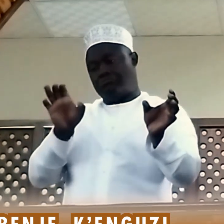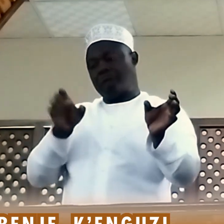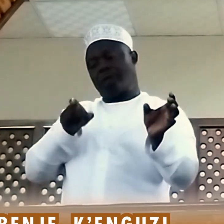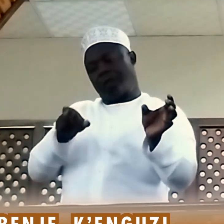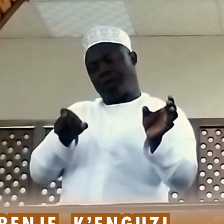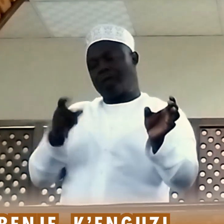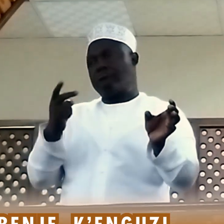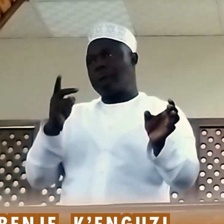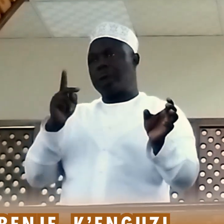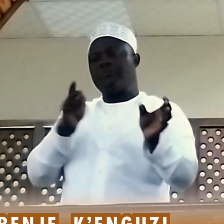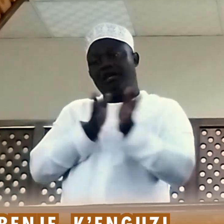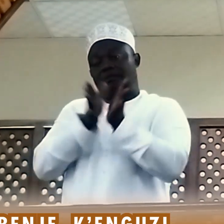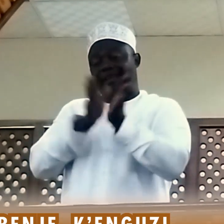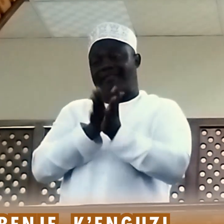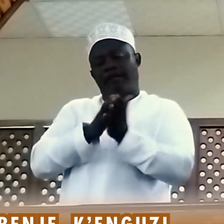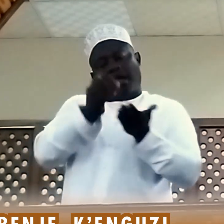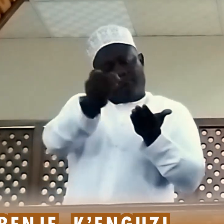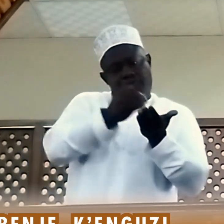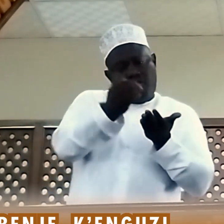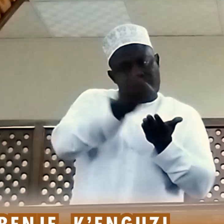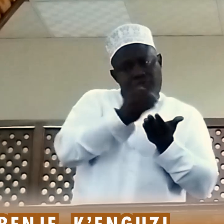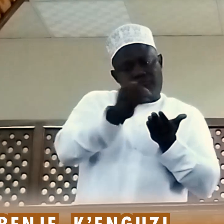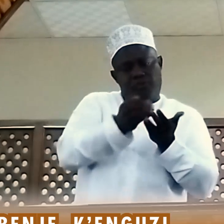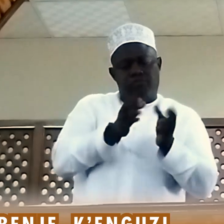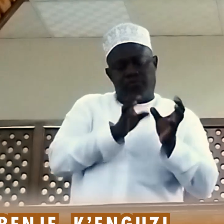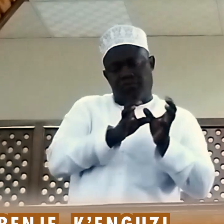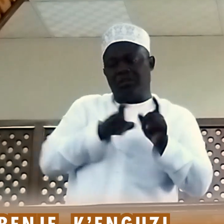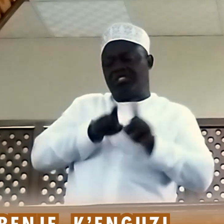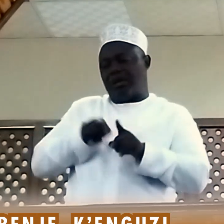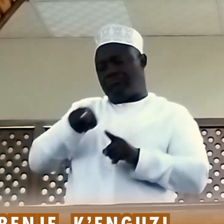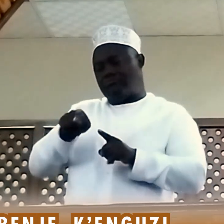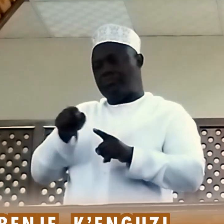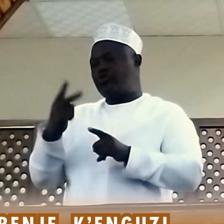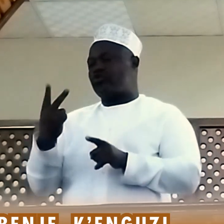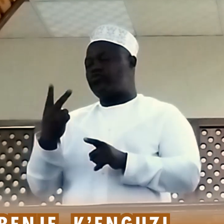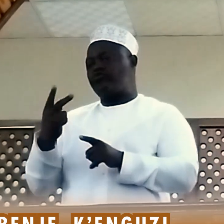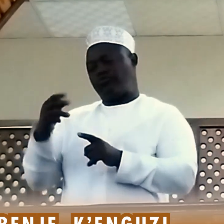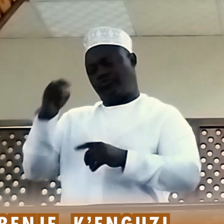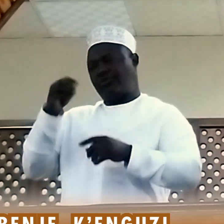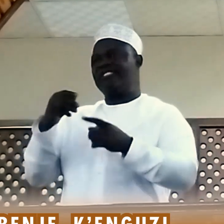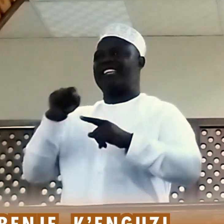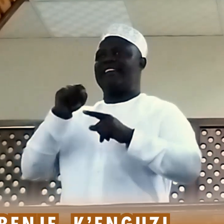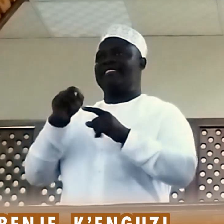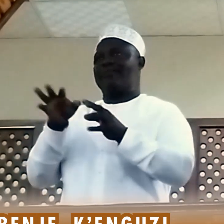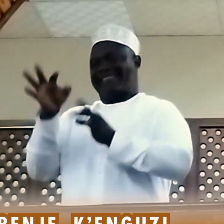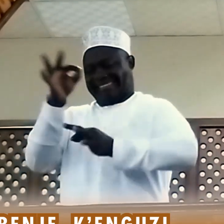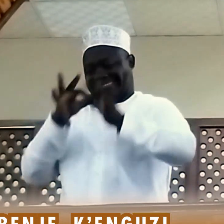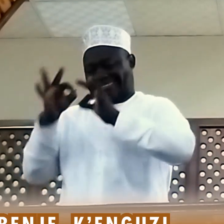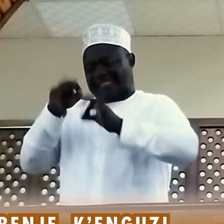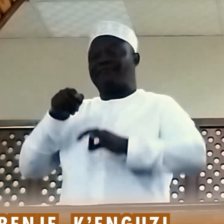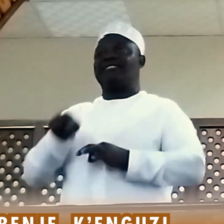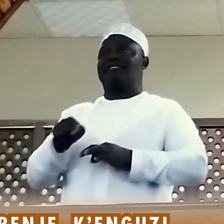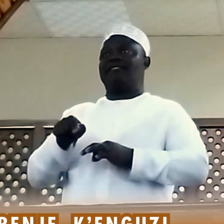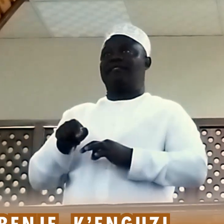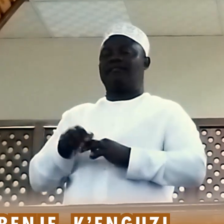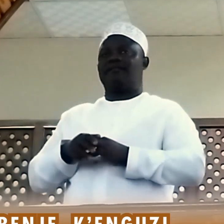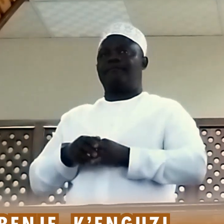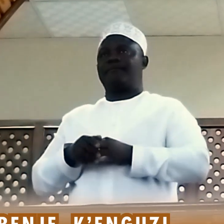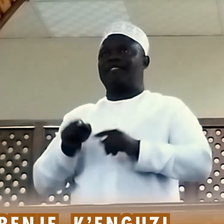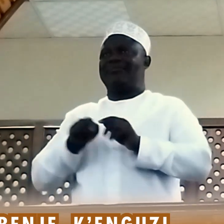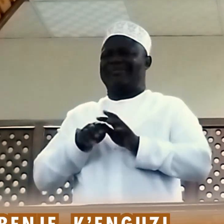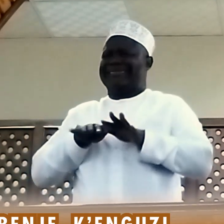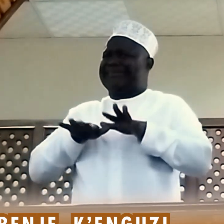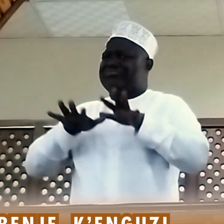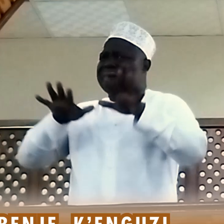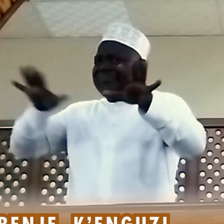wabimpadde ng'ebirabo wedda buli ensolo za zaka nga banga nti kino kitwale ng'ekirabo omubaka mu kumuyigiriza